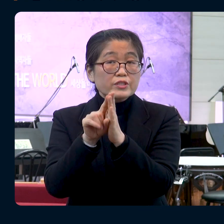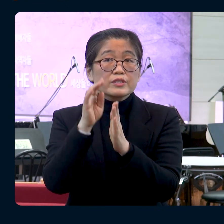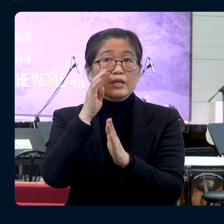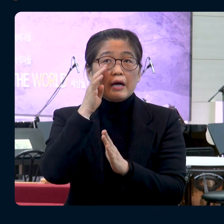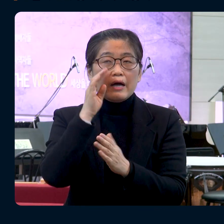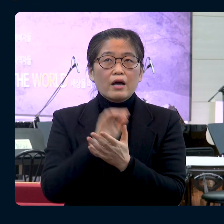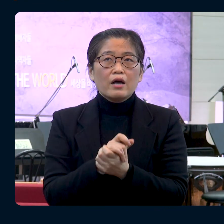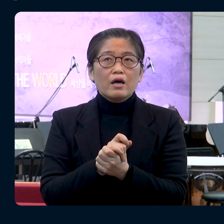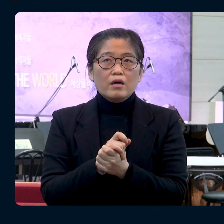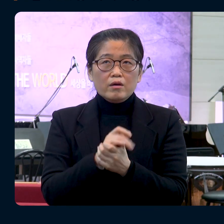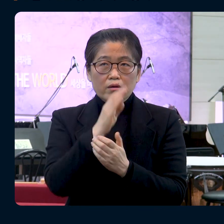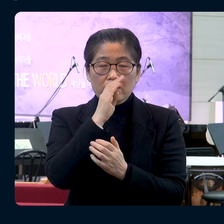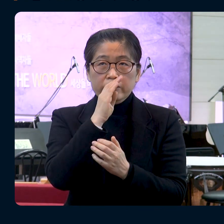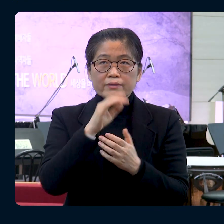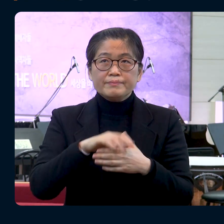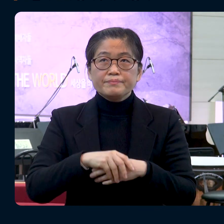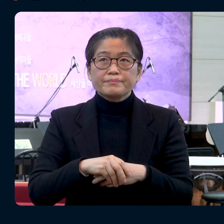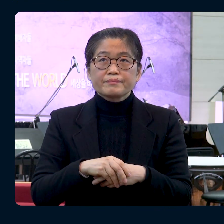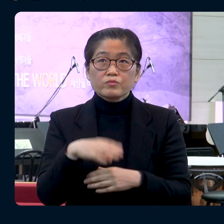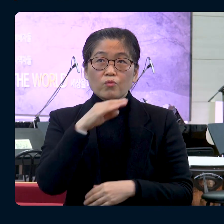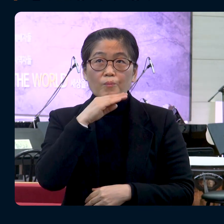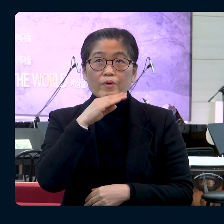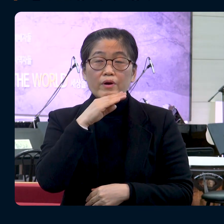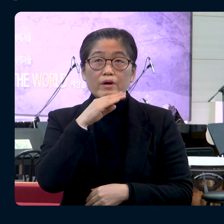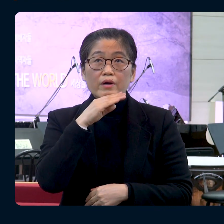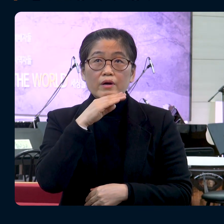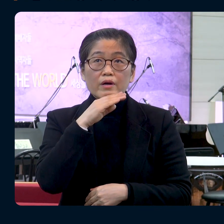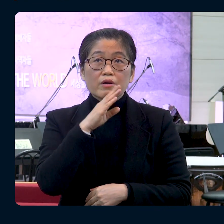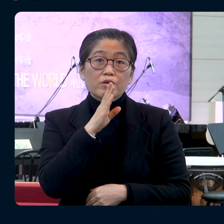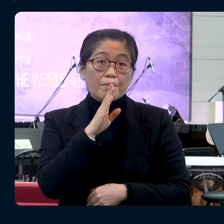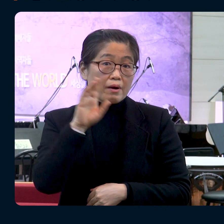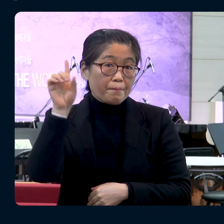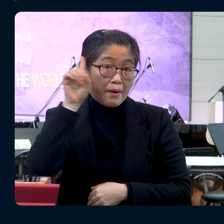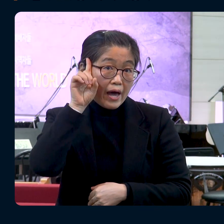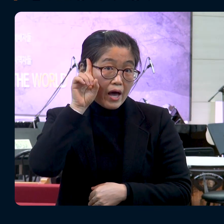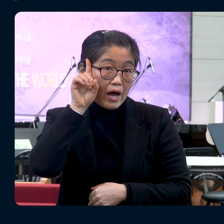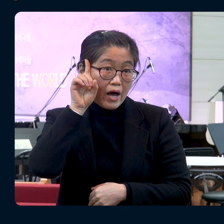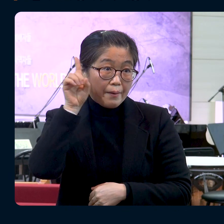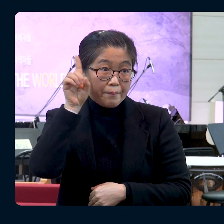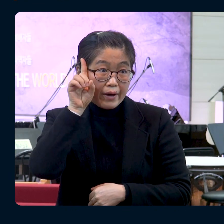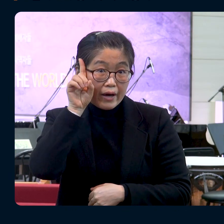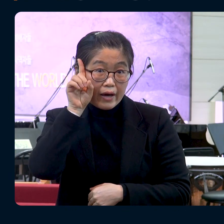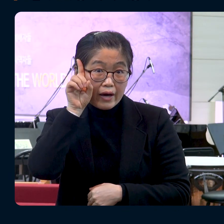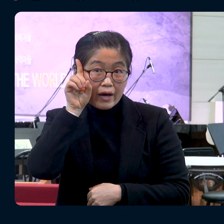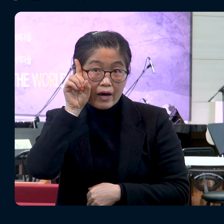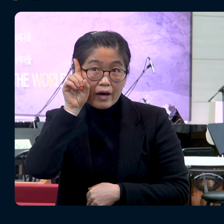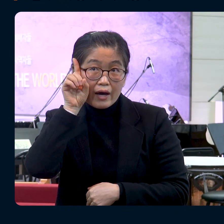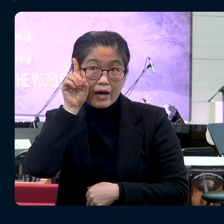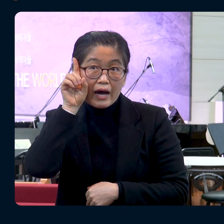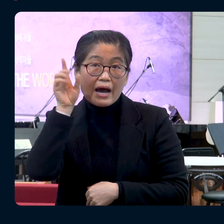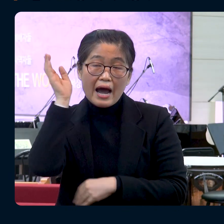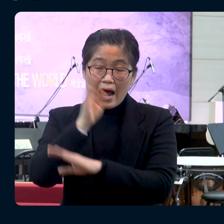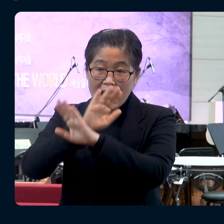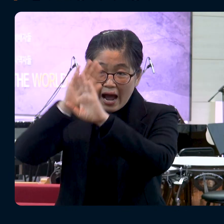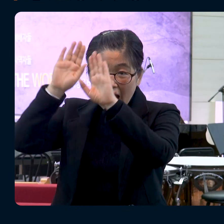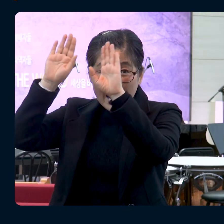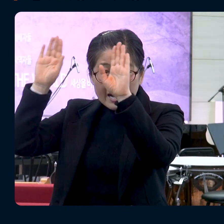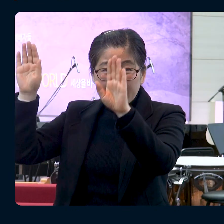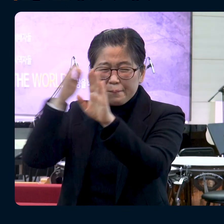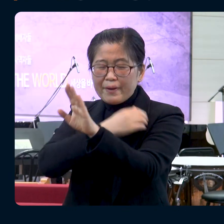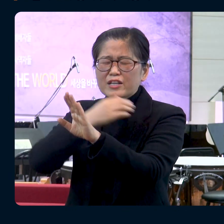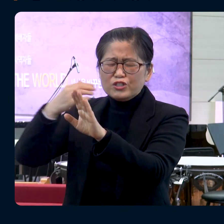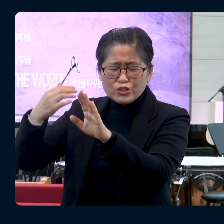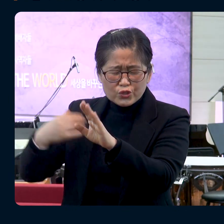이거로 신앙의 순도를 잴 수가 있어요. 그러니까 정말 100% 그냥